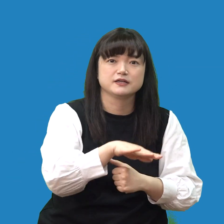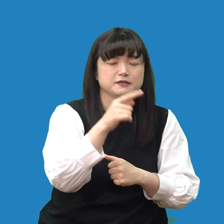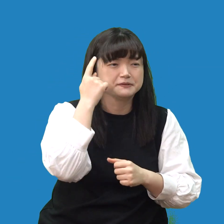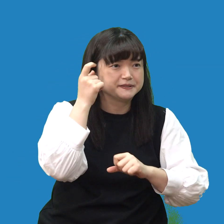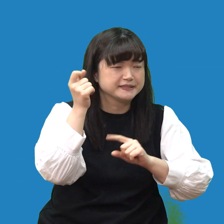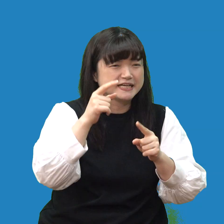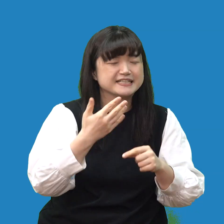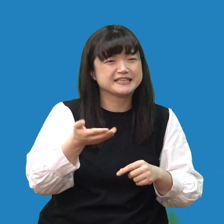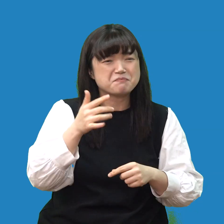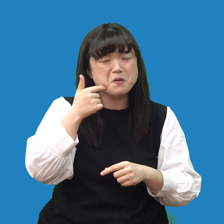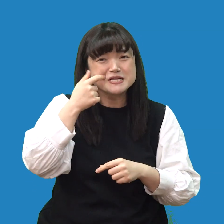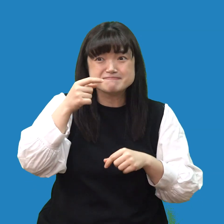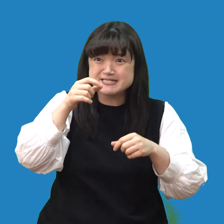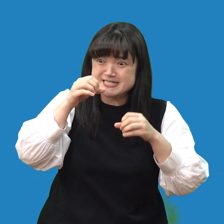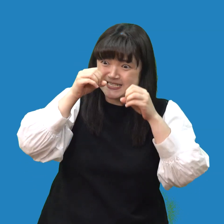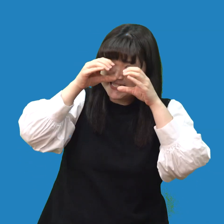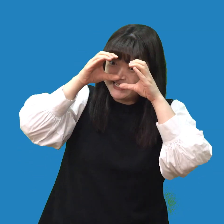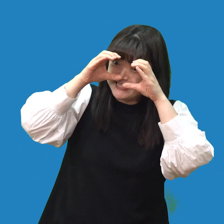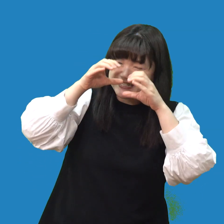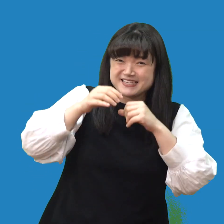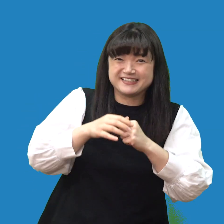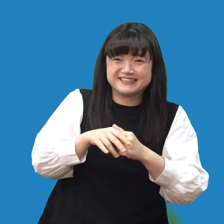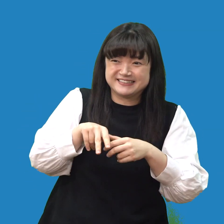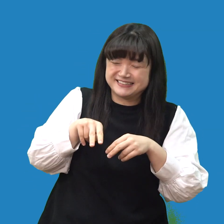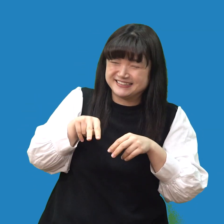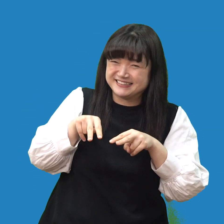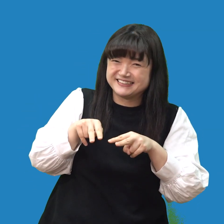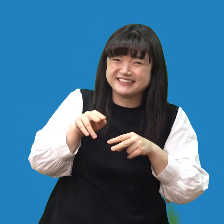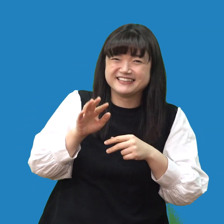제가 지금 눈을 부릅뜨고 있습니다.